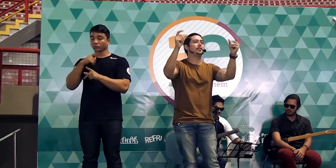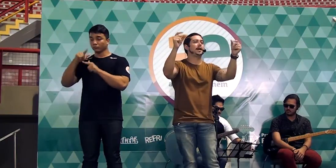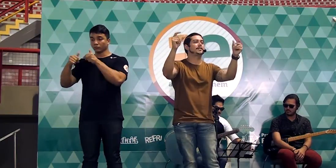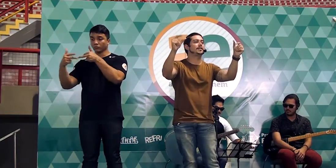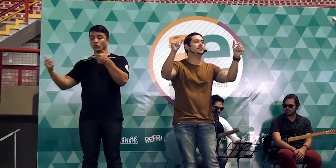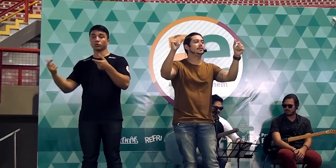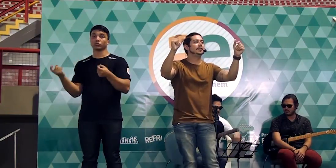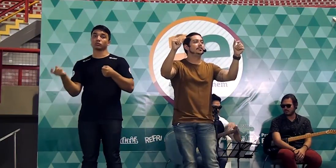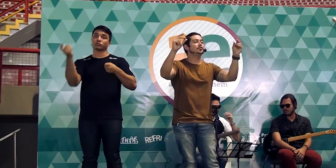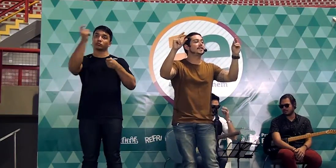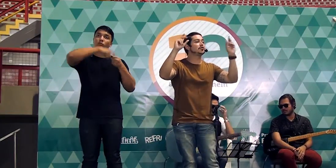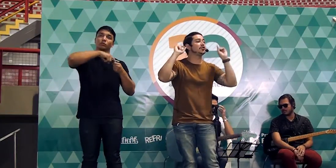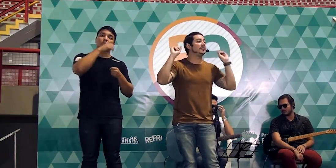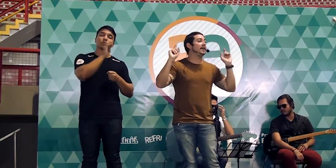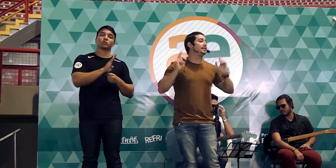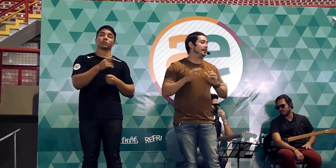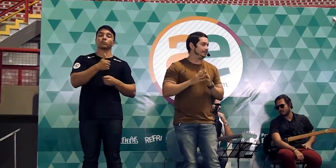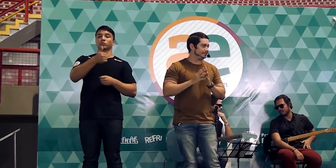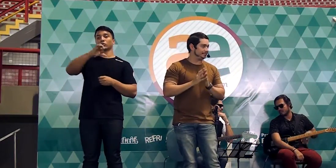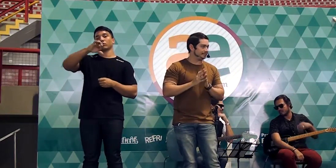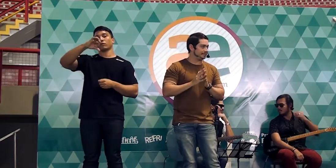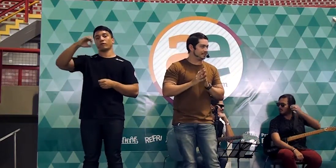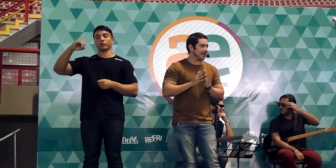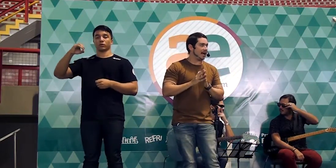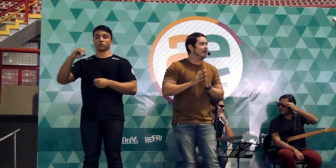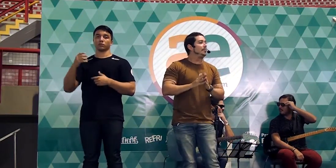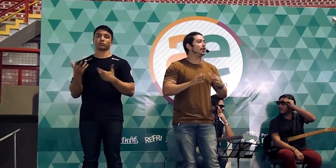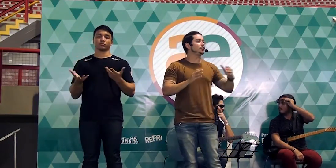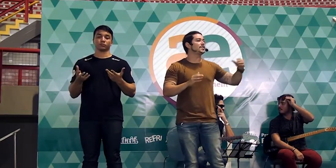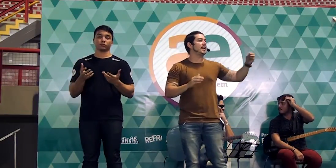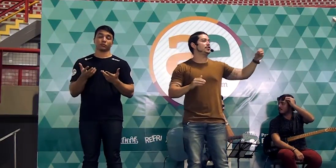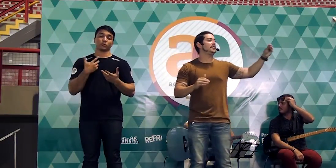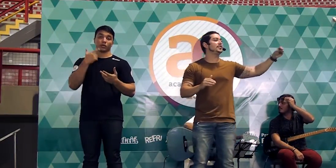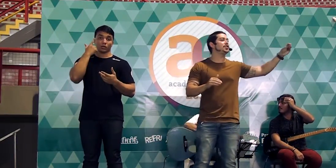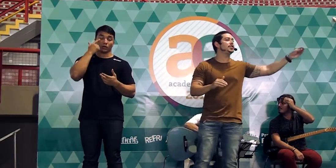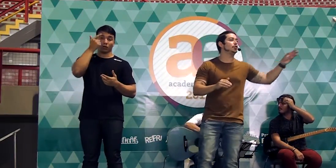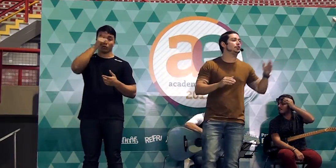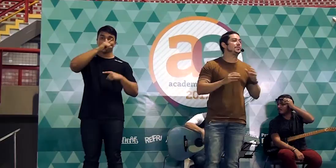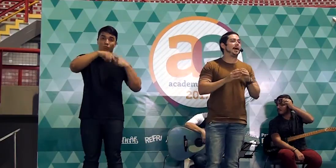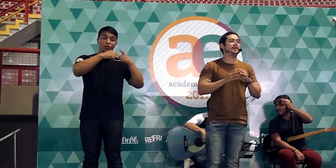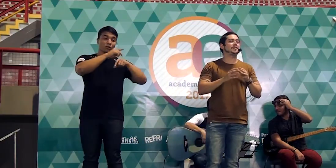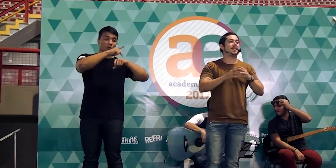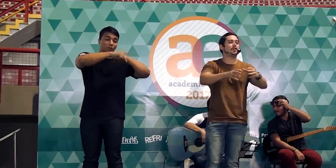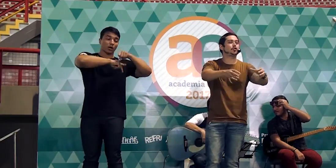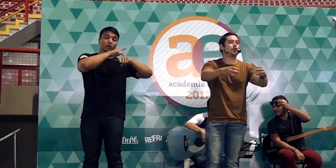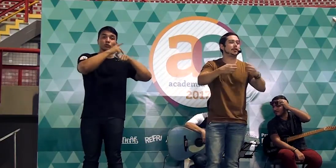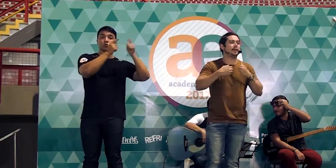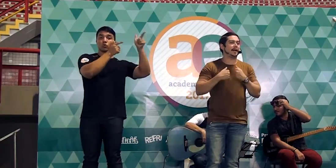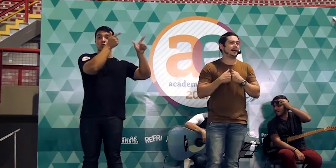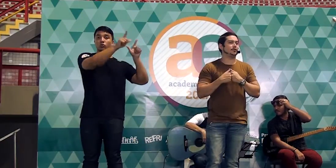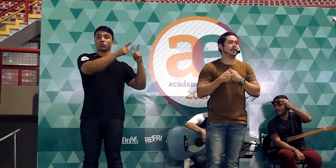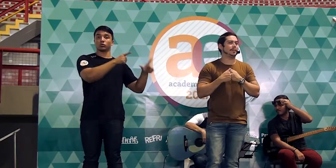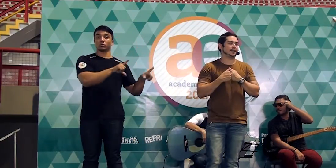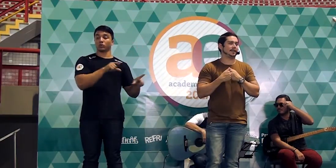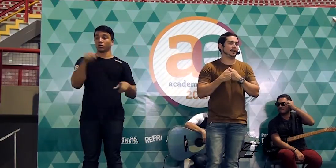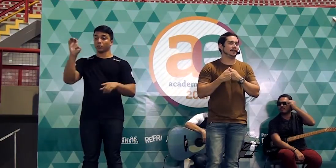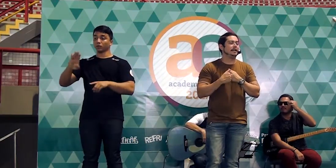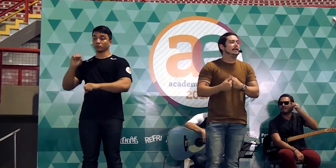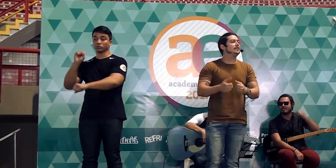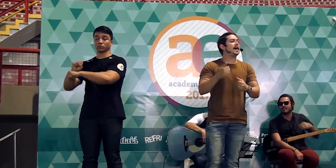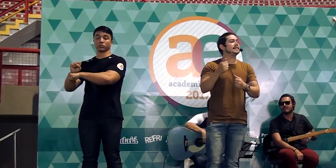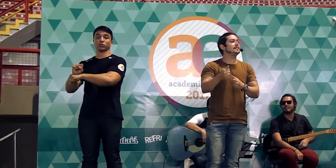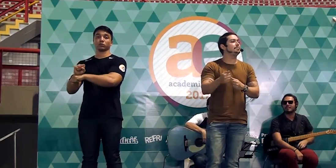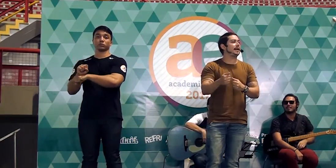vieram chegar no Brasil nos anos 90. Tá? Produtos que ela já vendia em outros países, ela tirou da mercadoria